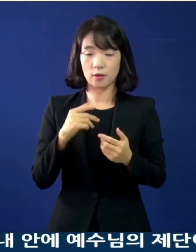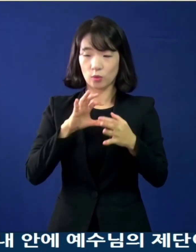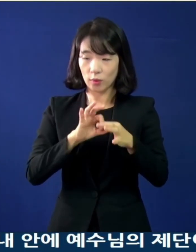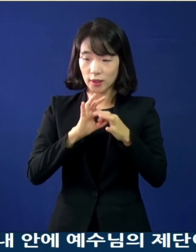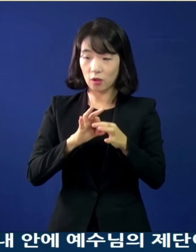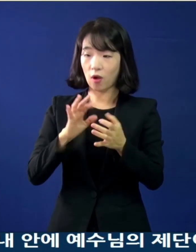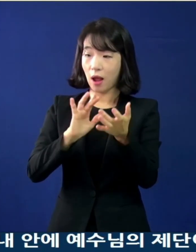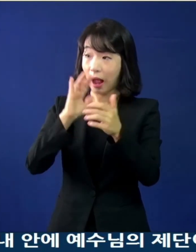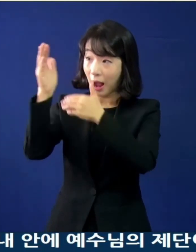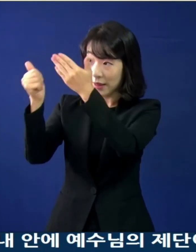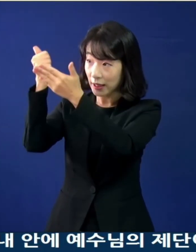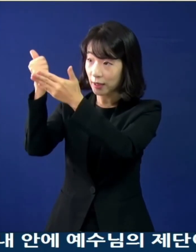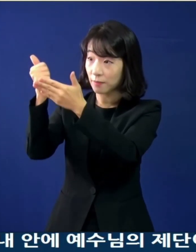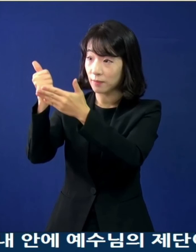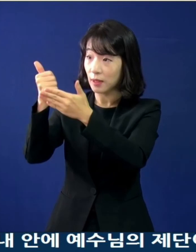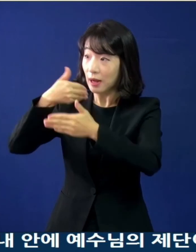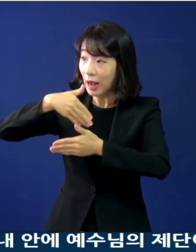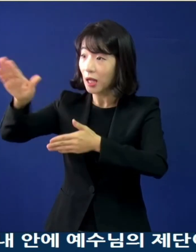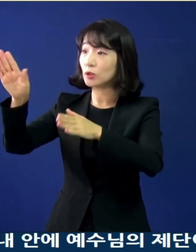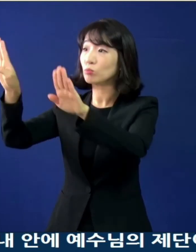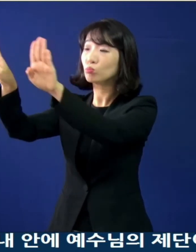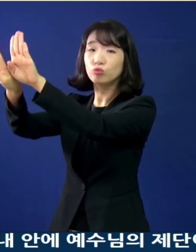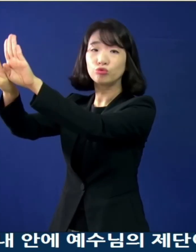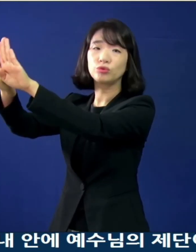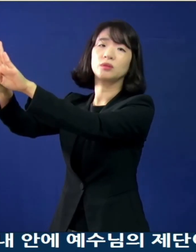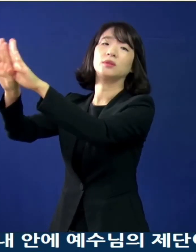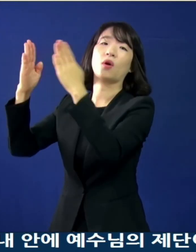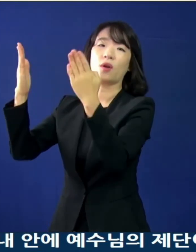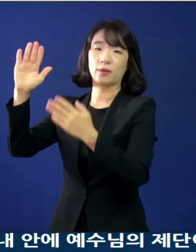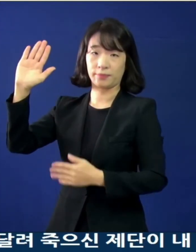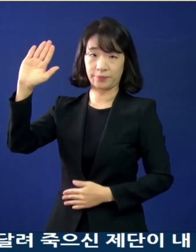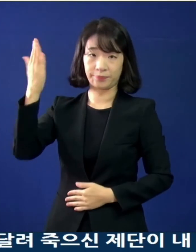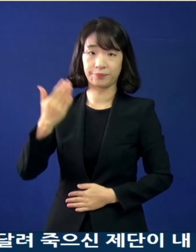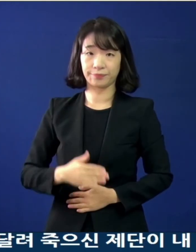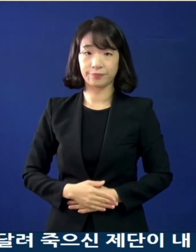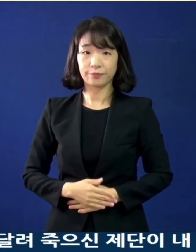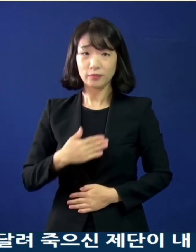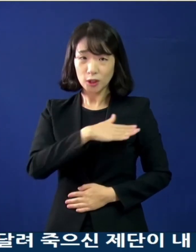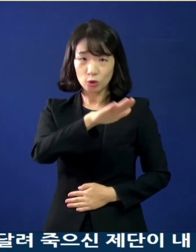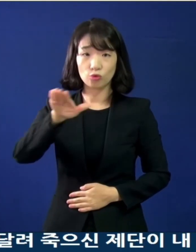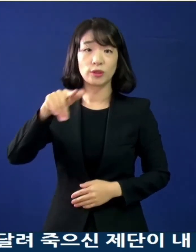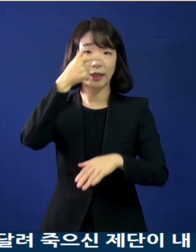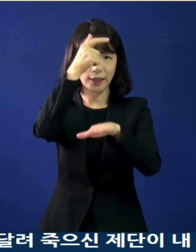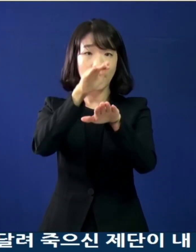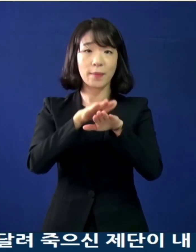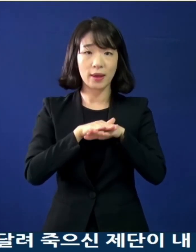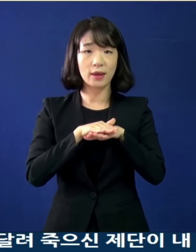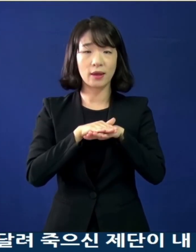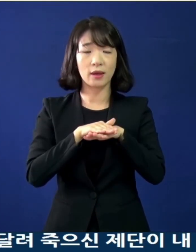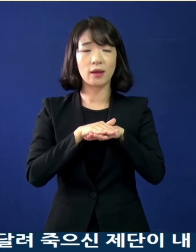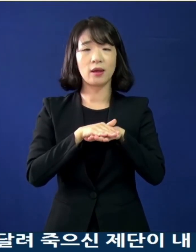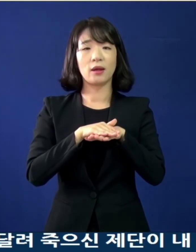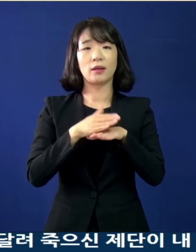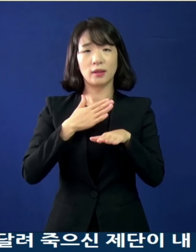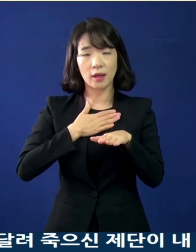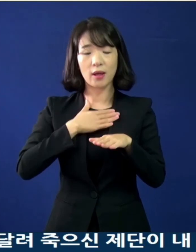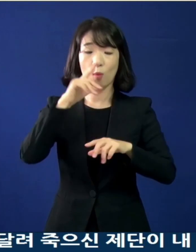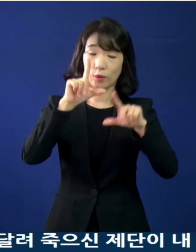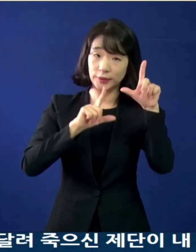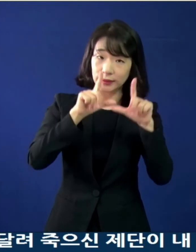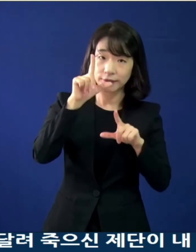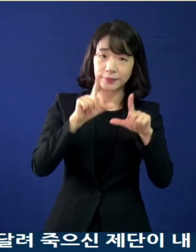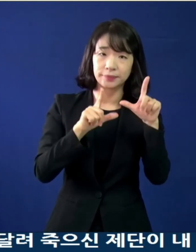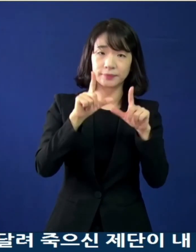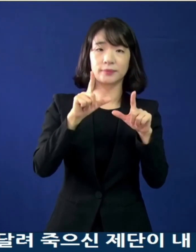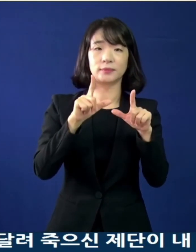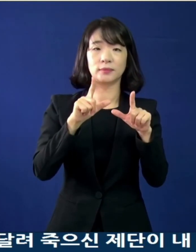겁니다. 사랑하는 여러분, 우리의 예배가, 우리가 주님 앞에 드려지는 이 모습들이